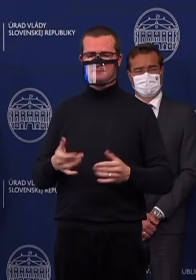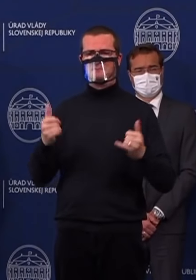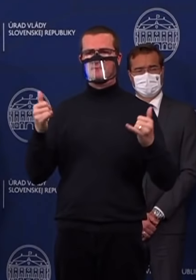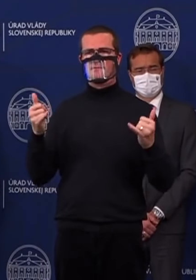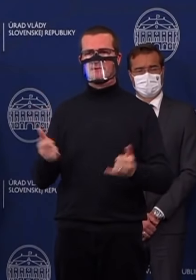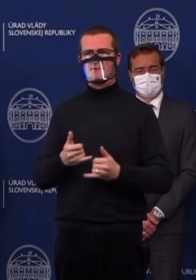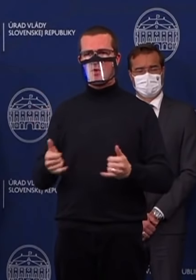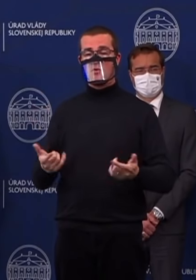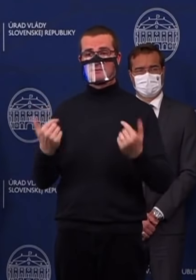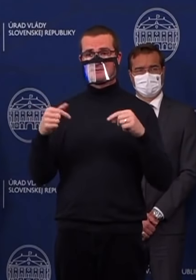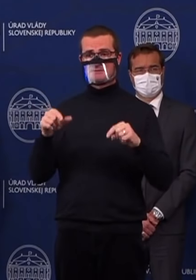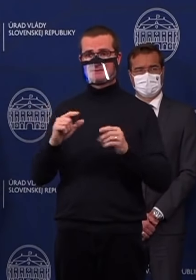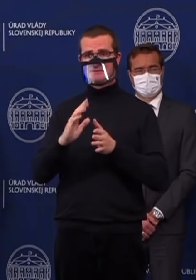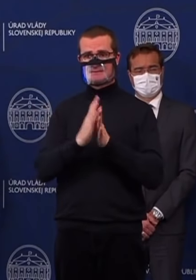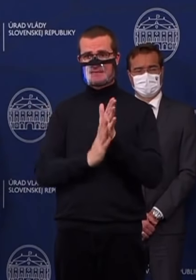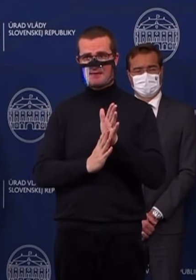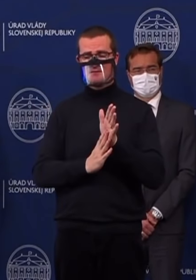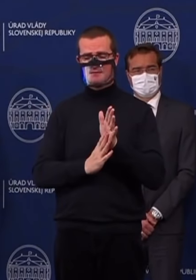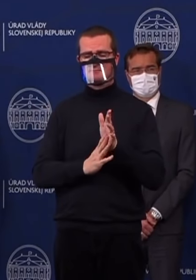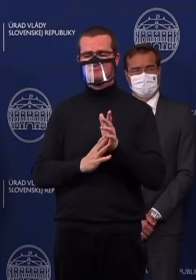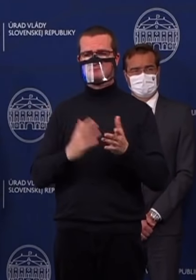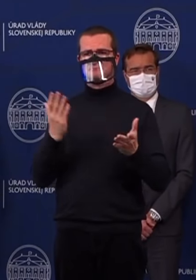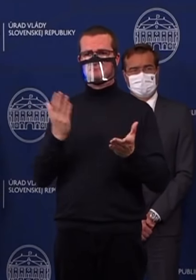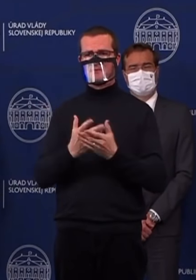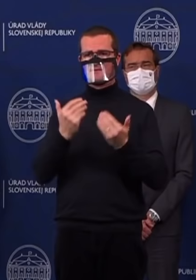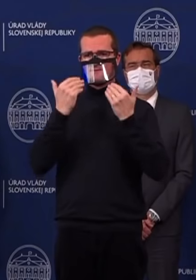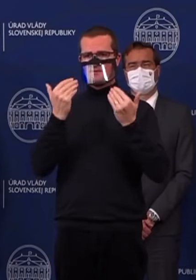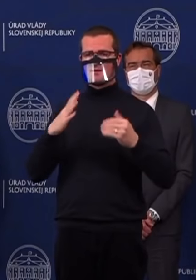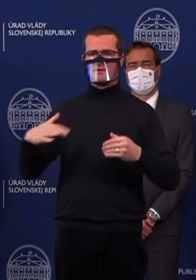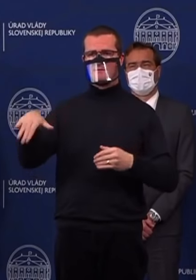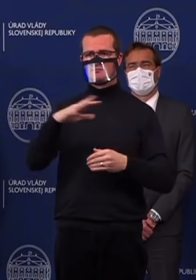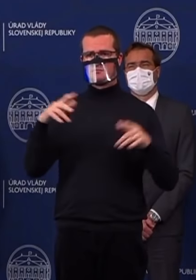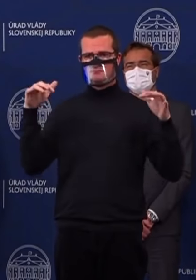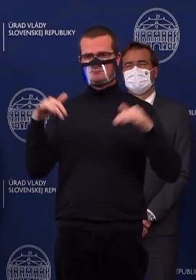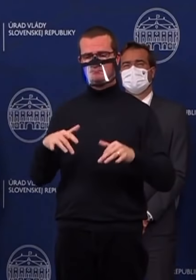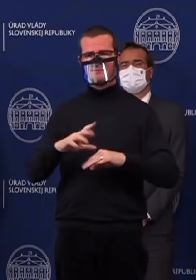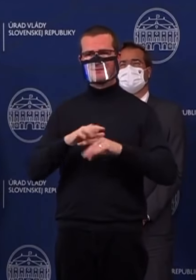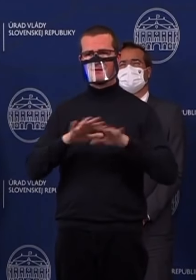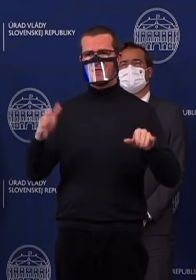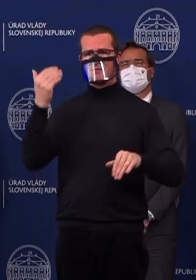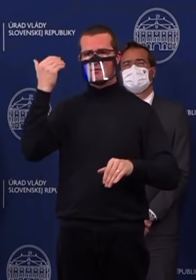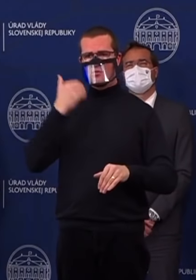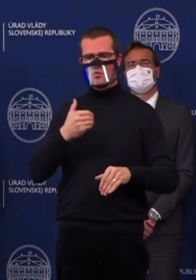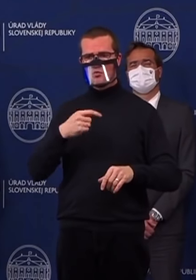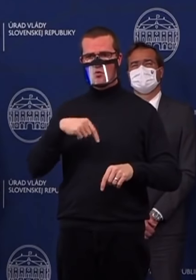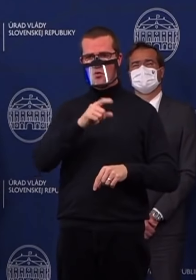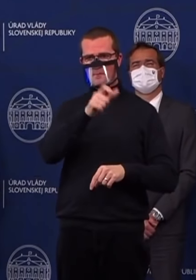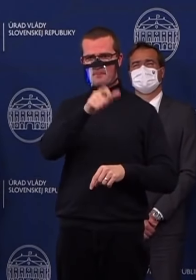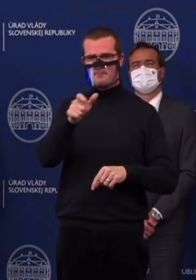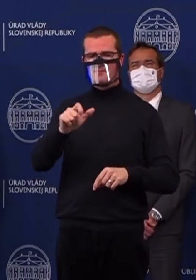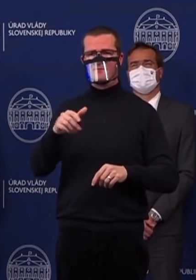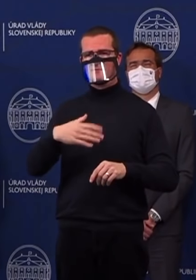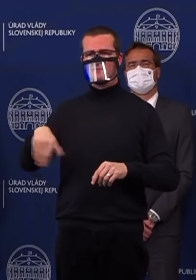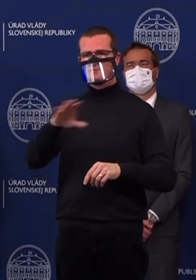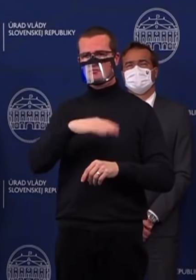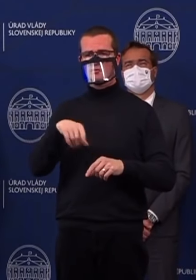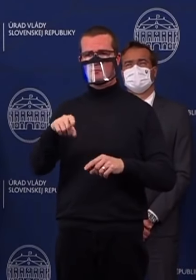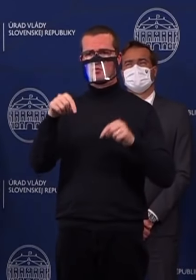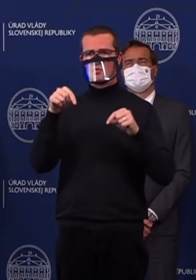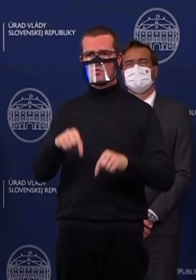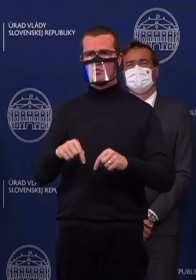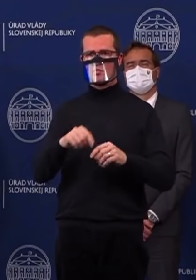Naozaj z tejto stránky patrí vďaka všetkým zúčastneným, nielen ľuďom, občanom, ale všetkým zložkám, ktoré